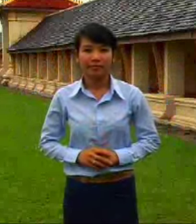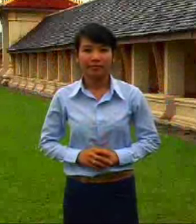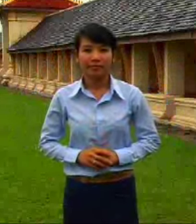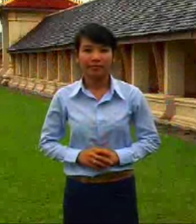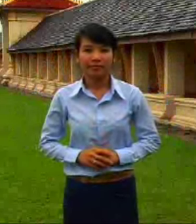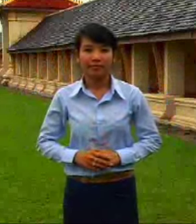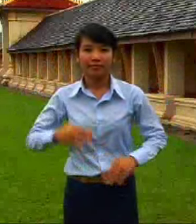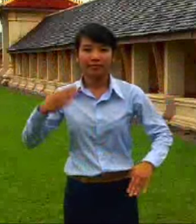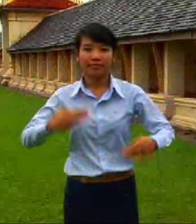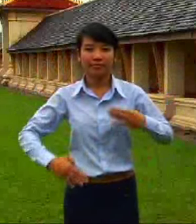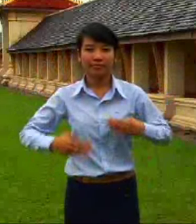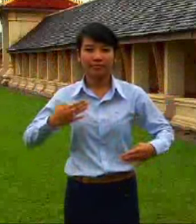บุญธาตุหลวง